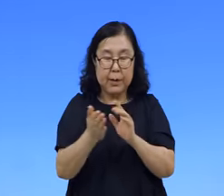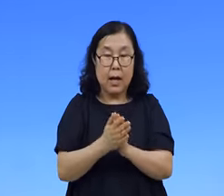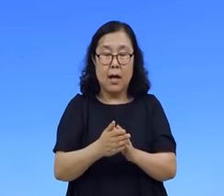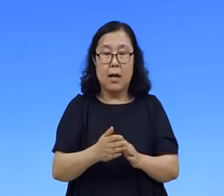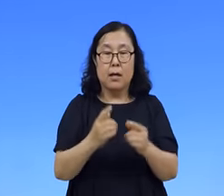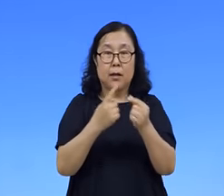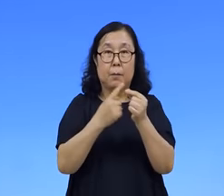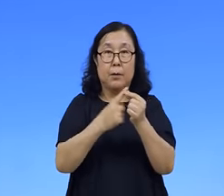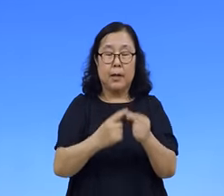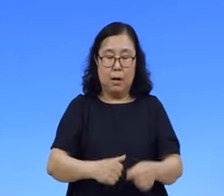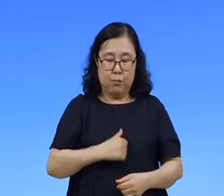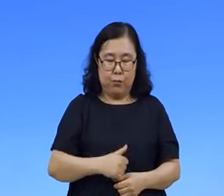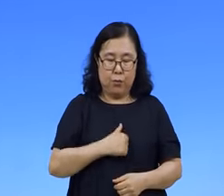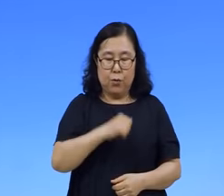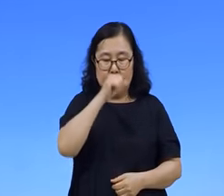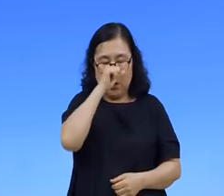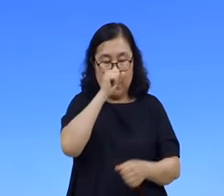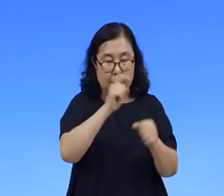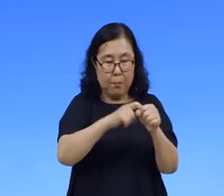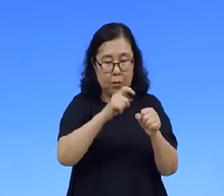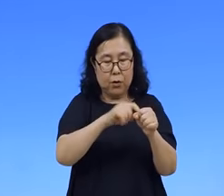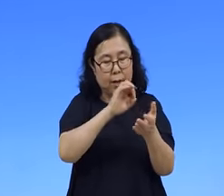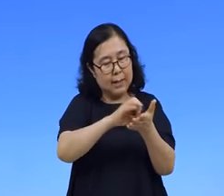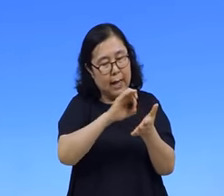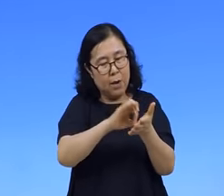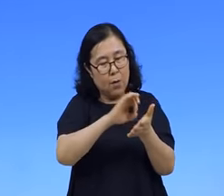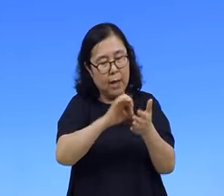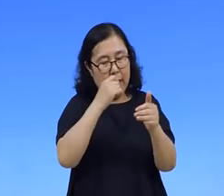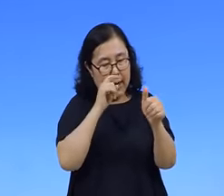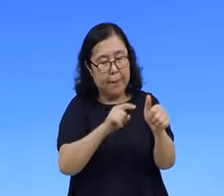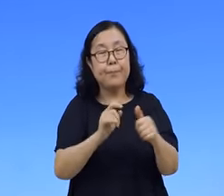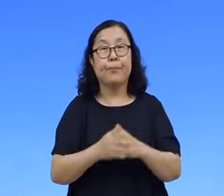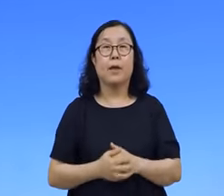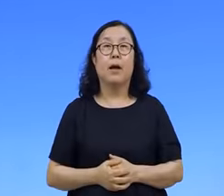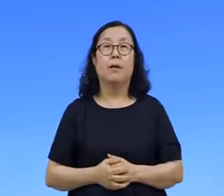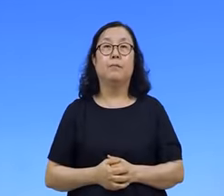교훈이 분노를 선한 목적에 사용해라.